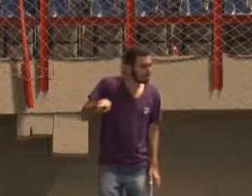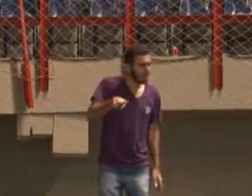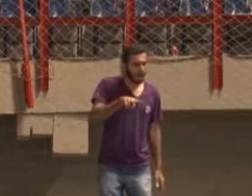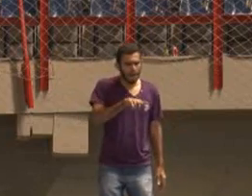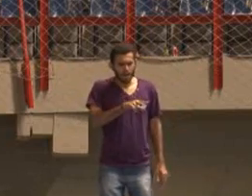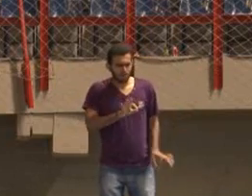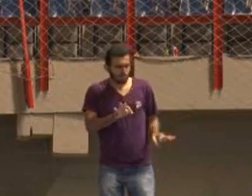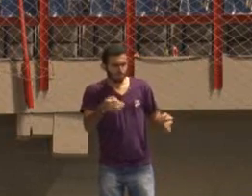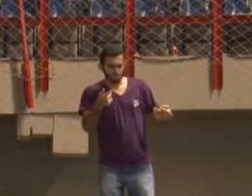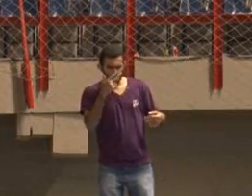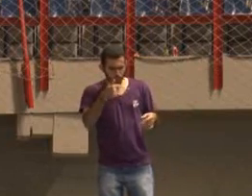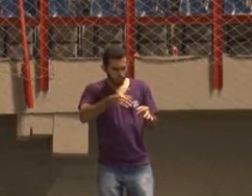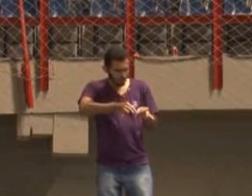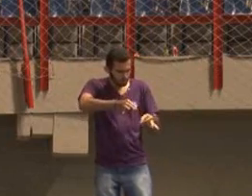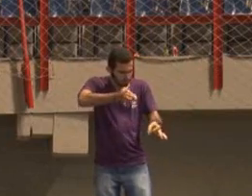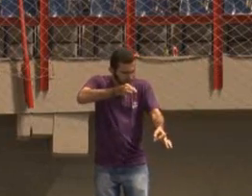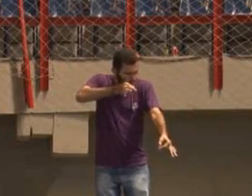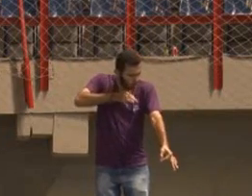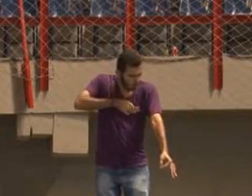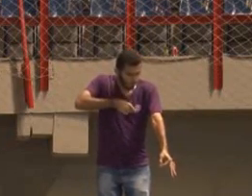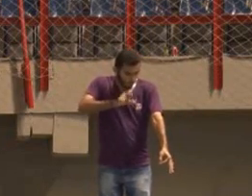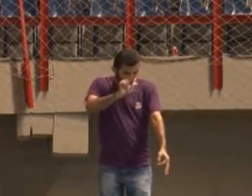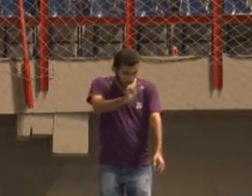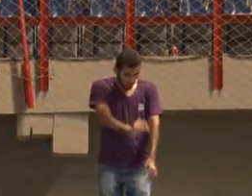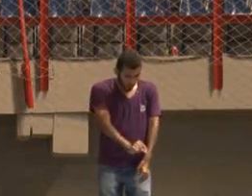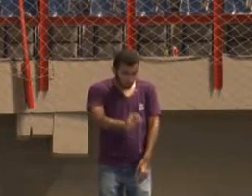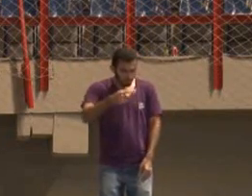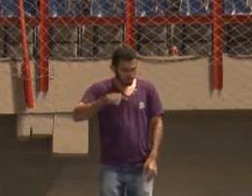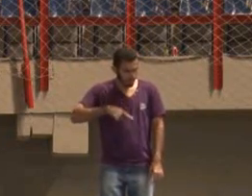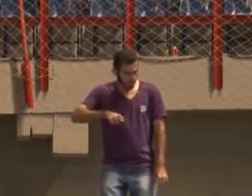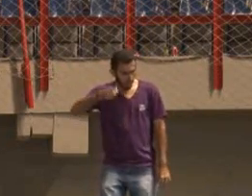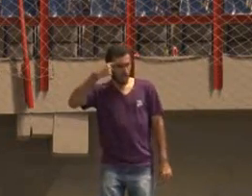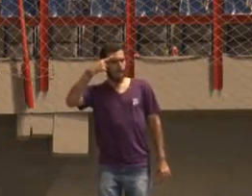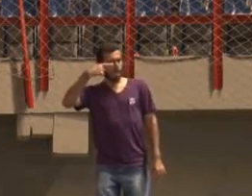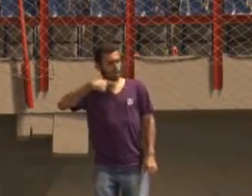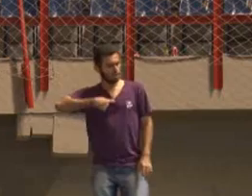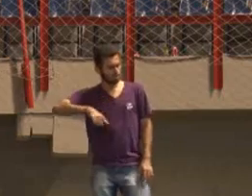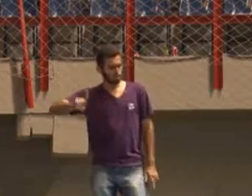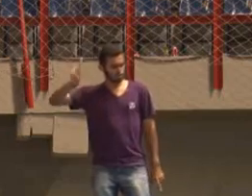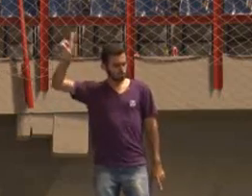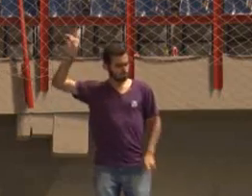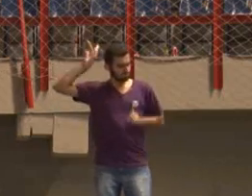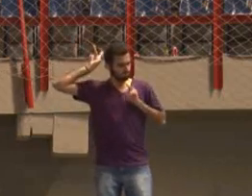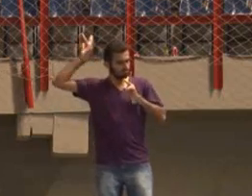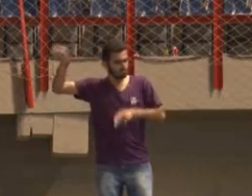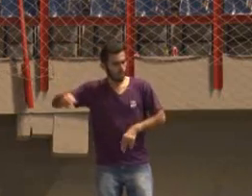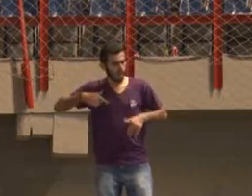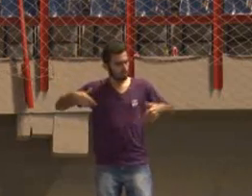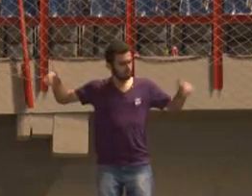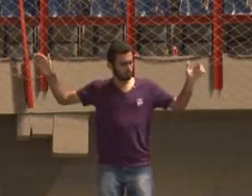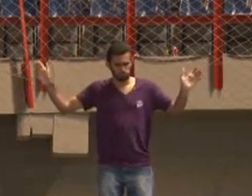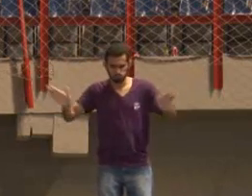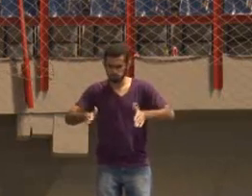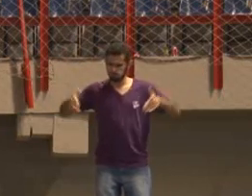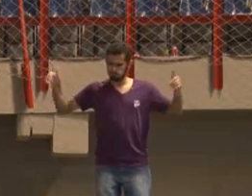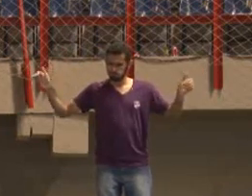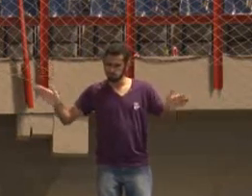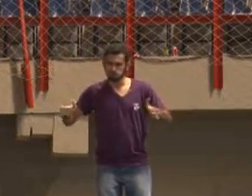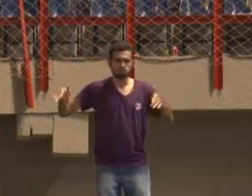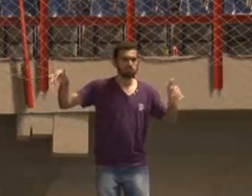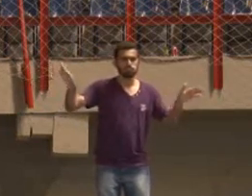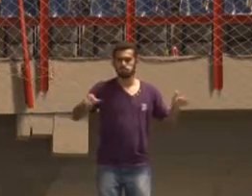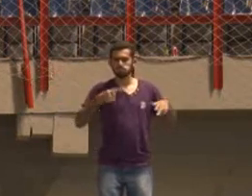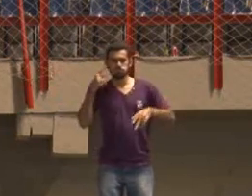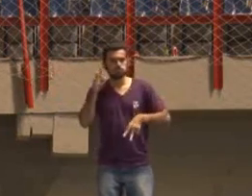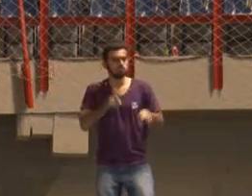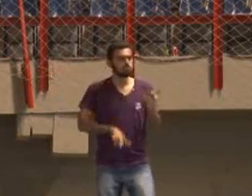poderoso. Ele se sentiu praticamente um Deus. E aí o que que acontece?